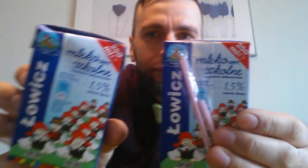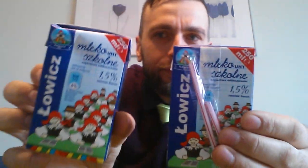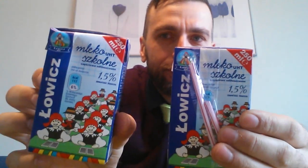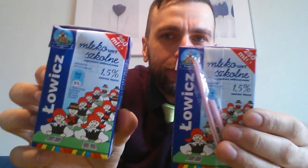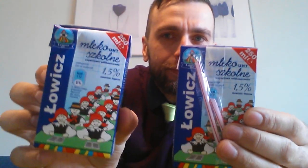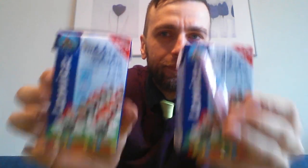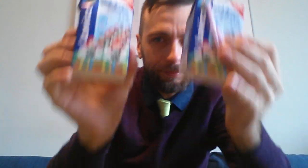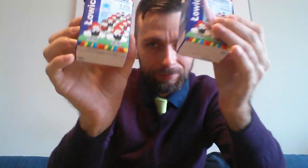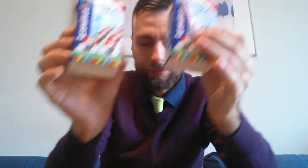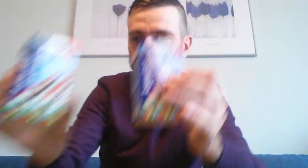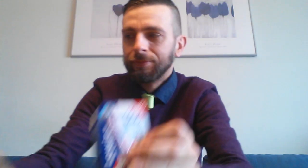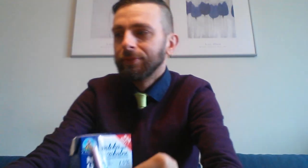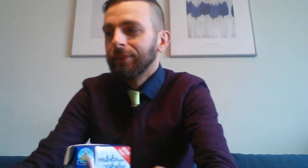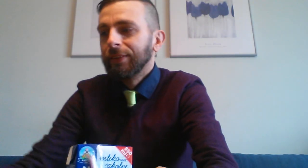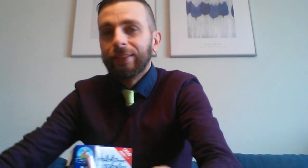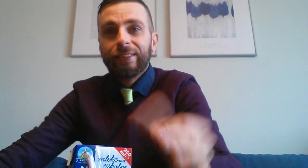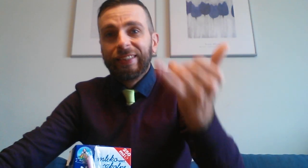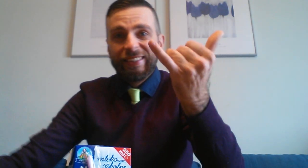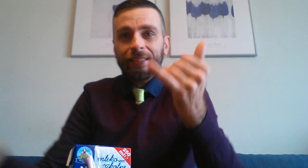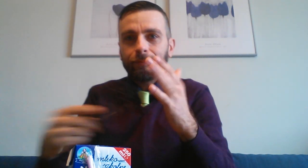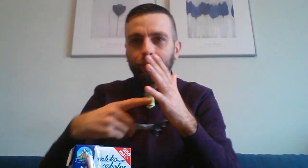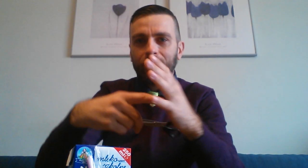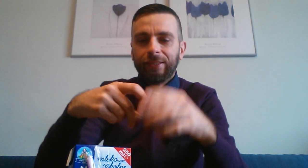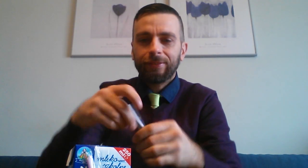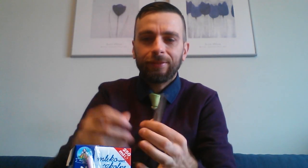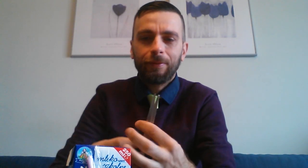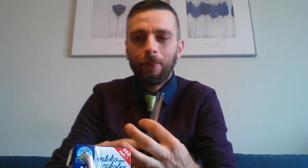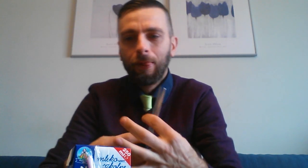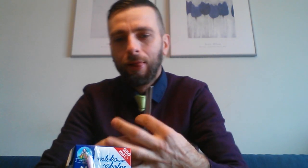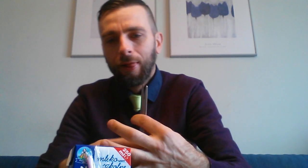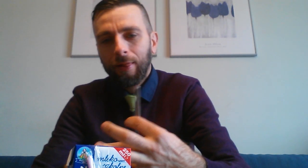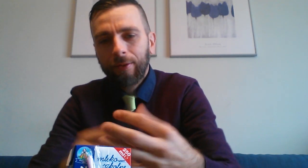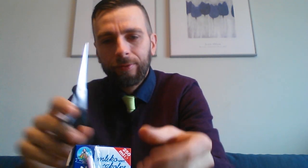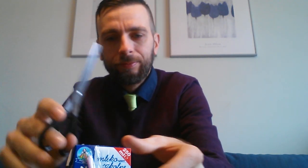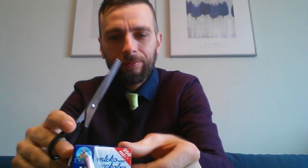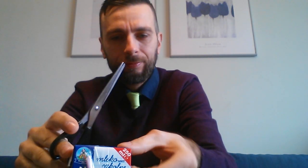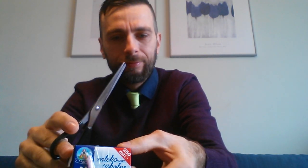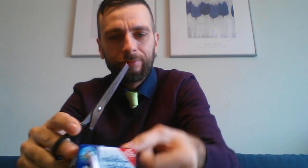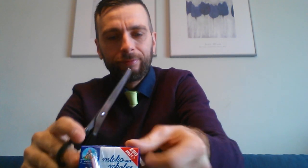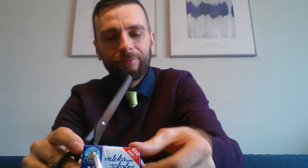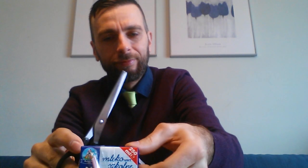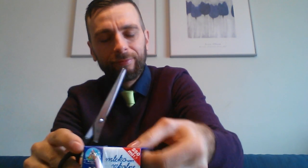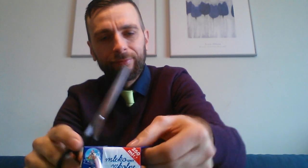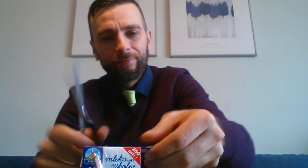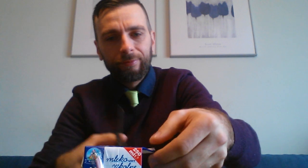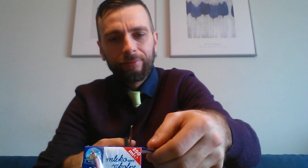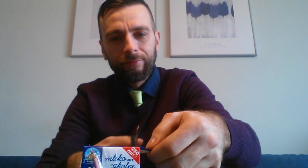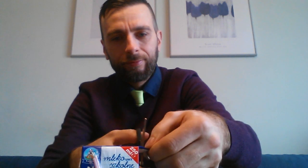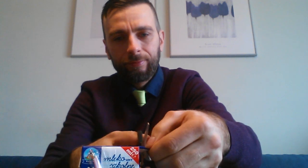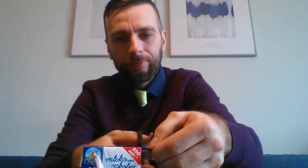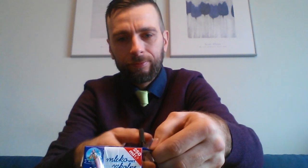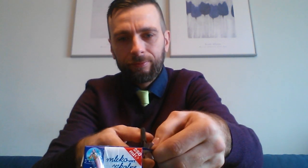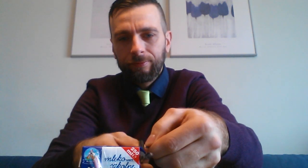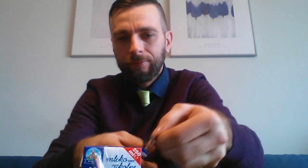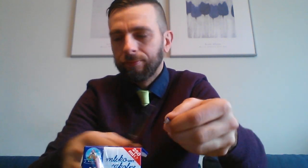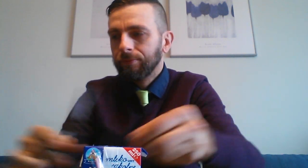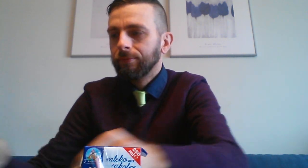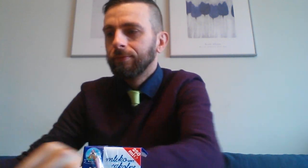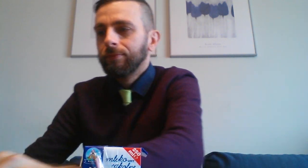219,87 euro. Ale producenci mleka już liczą straty i nie kryją oburzenia z nowego systemu dopłat. Jeżeli zabieramy dopłaty do zwierząt, to